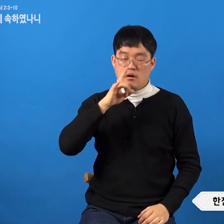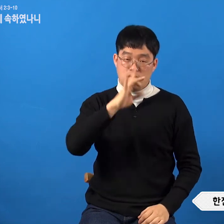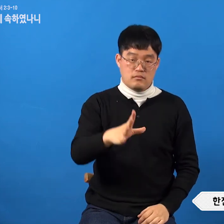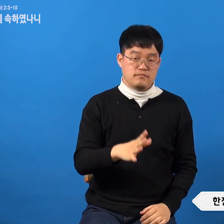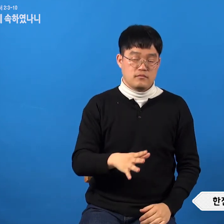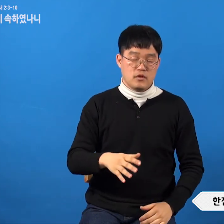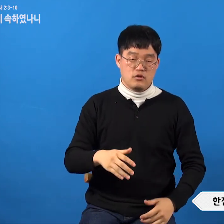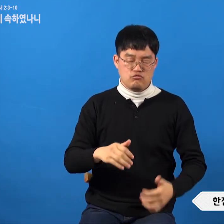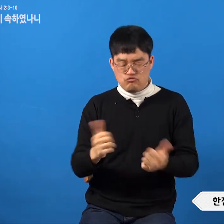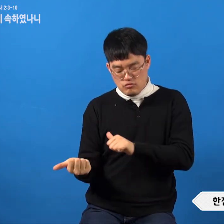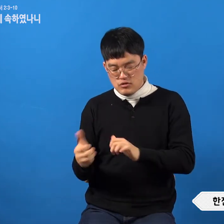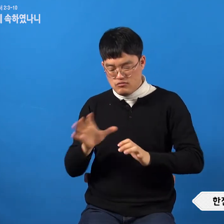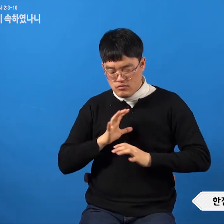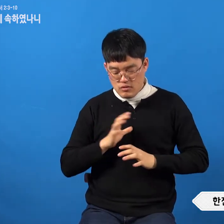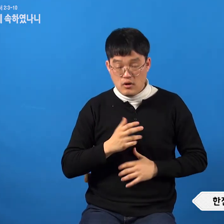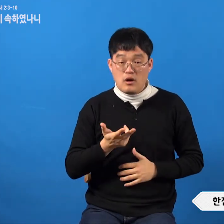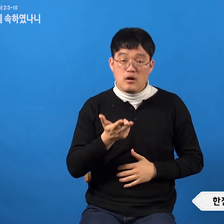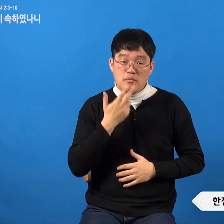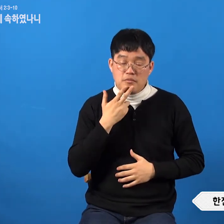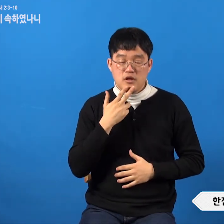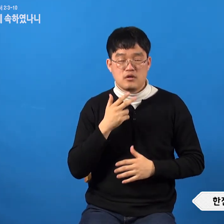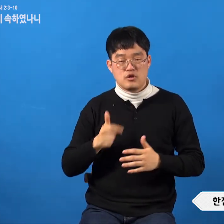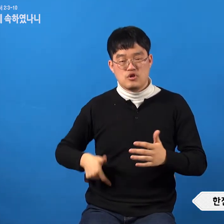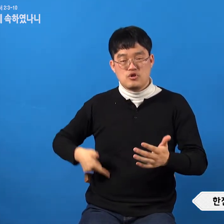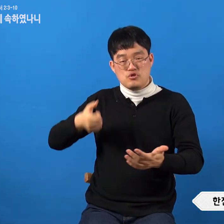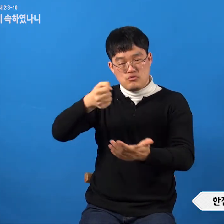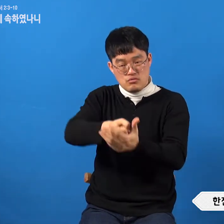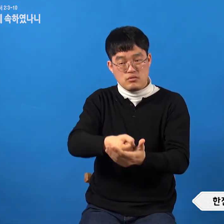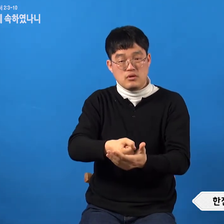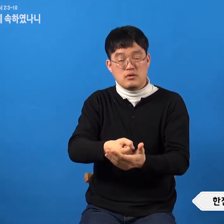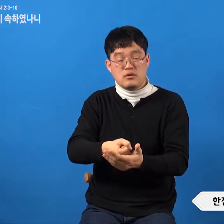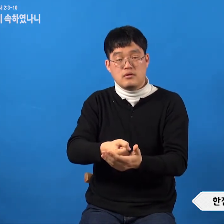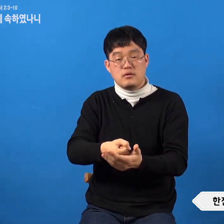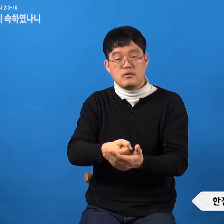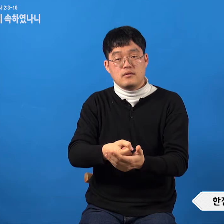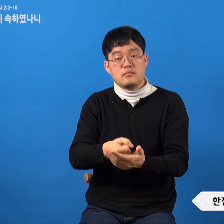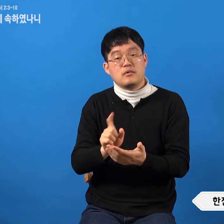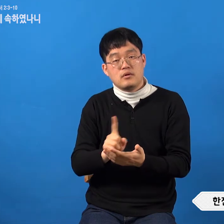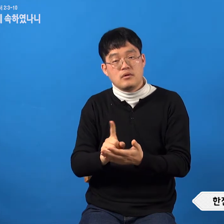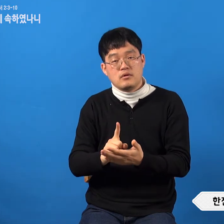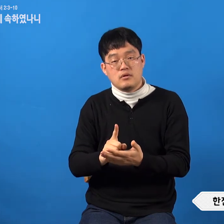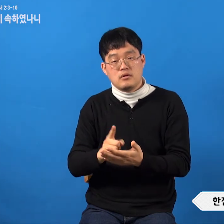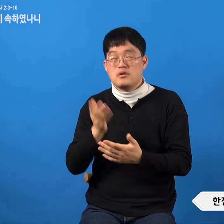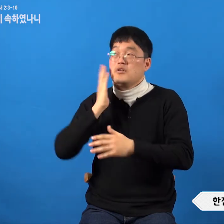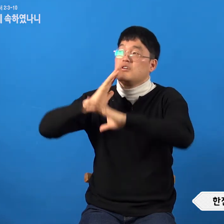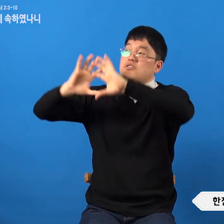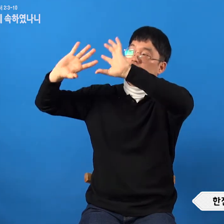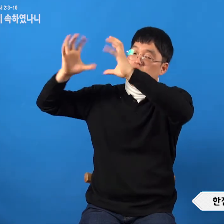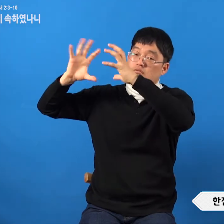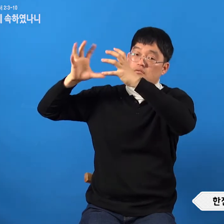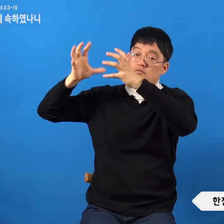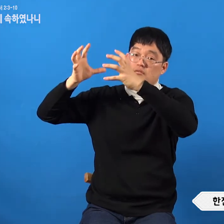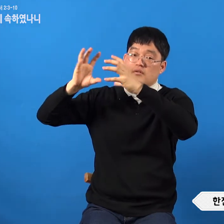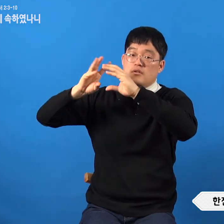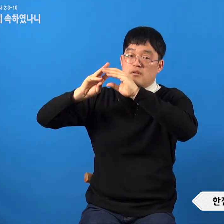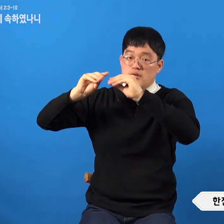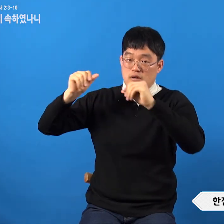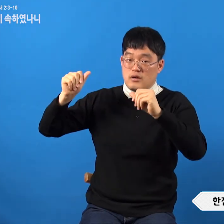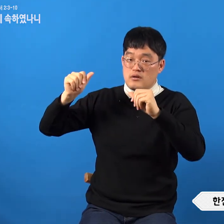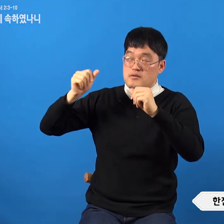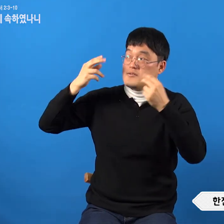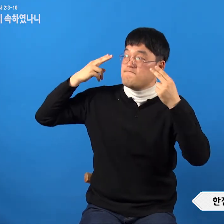죽음을 두려워하지 않는 초인적인 그 용기가 어디서 옵니까? 천국에 딱 시선을